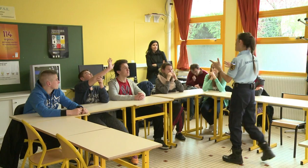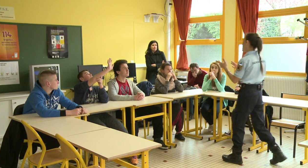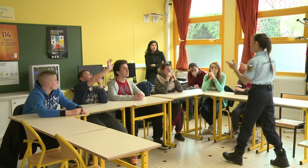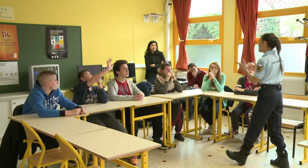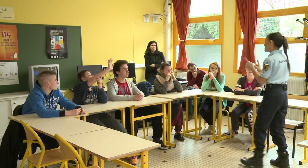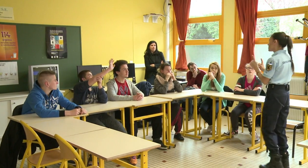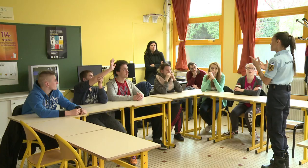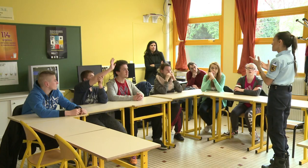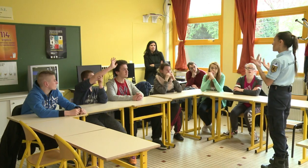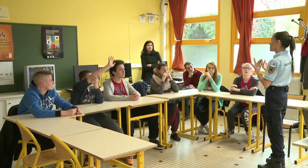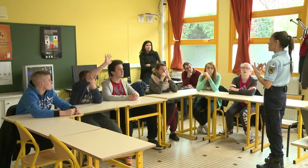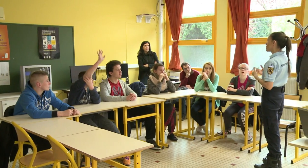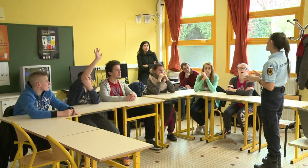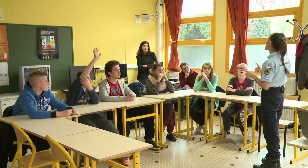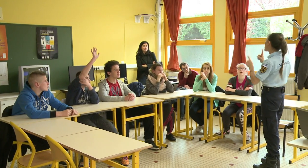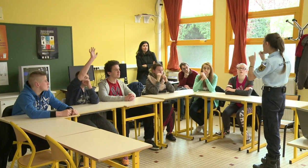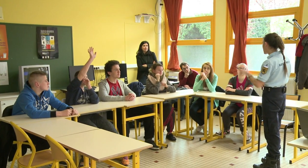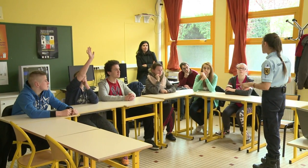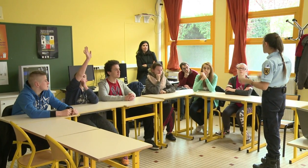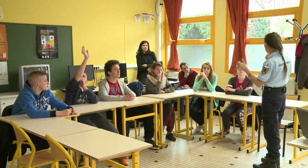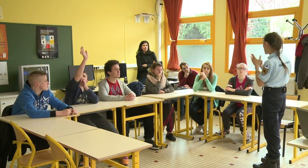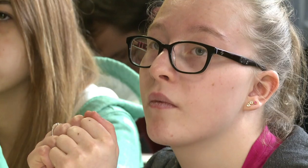En France, 300 000 personnes souffrent d'une surdité profonde ou